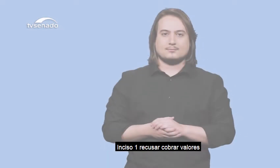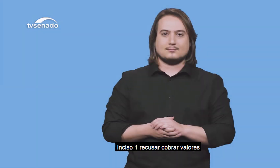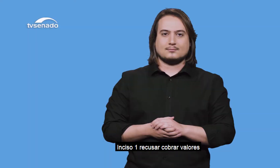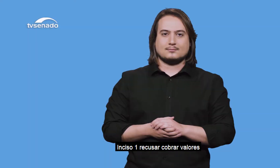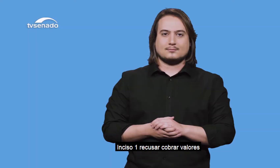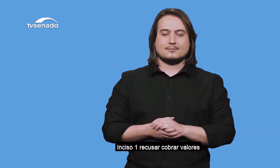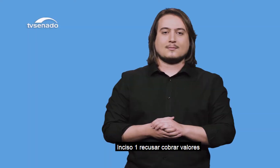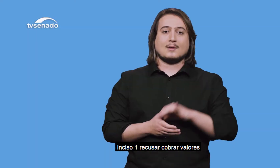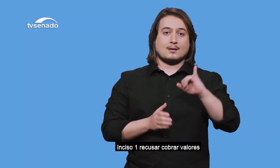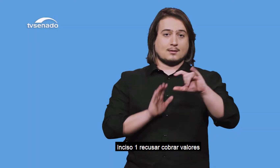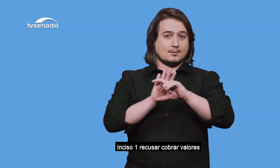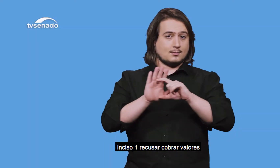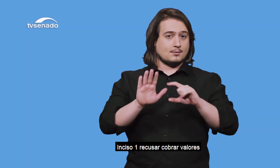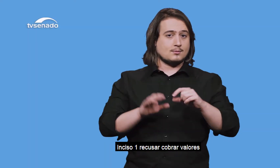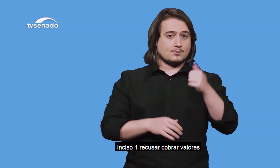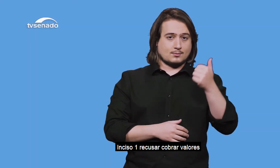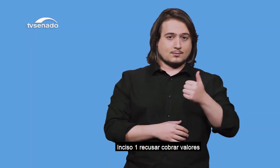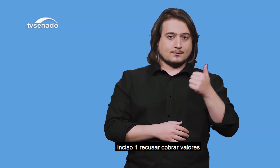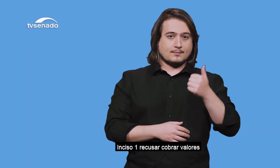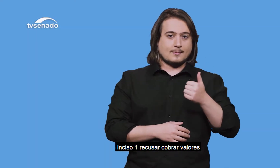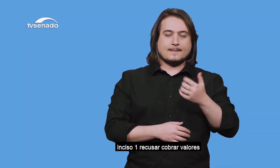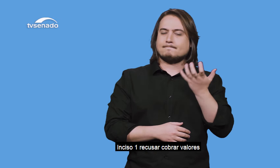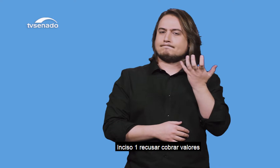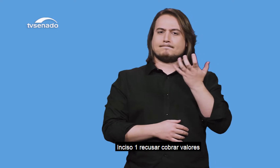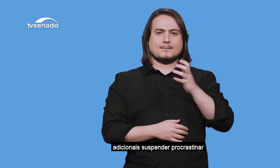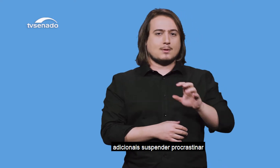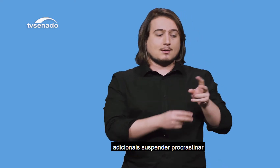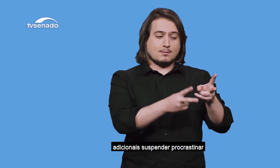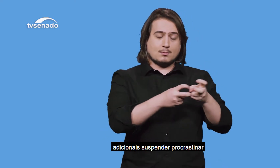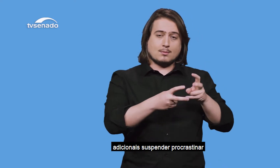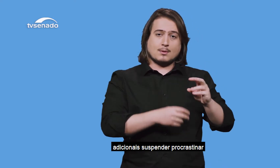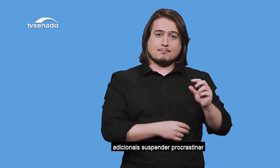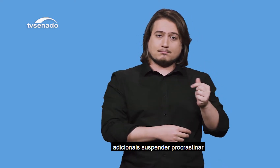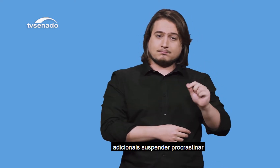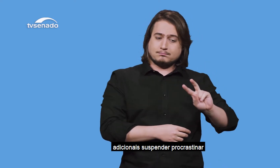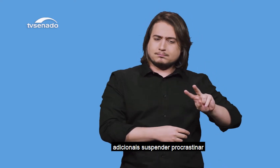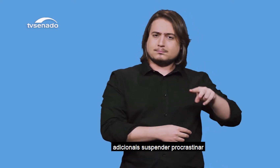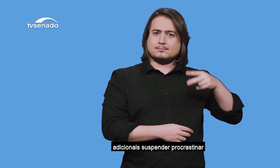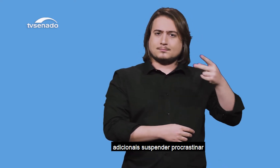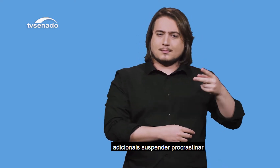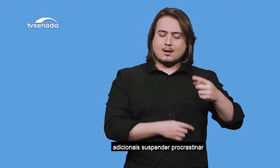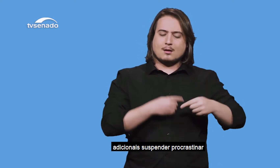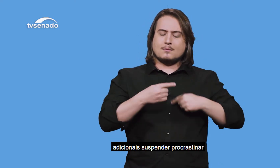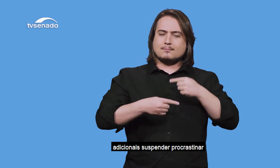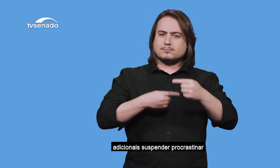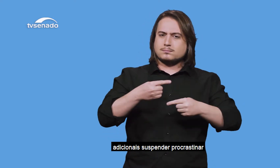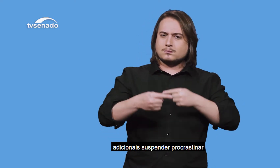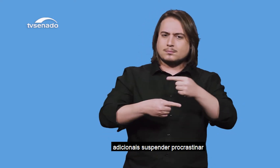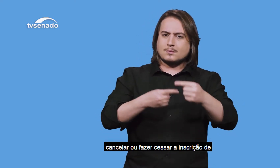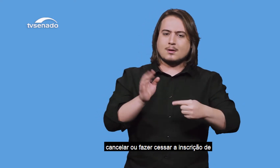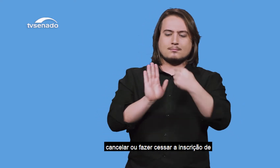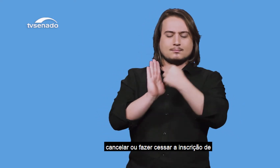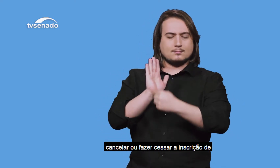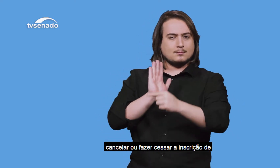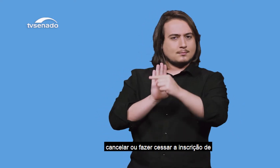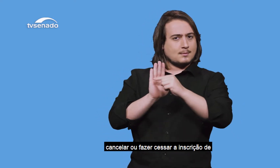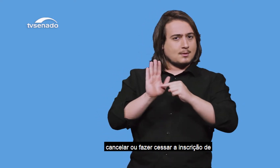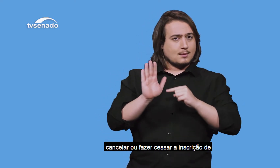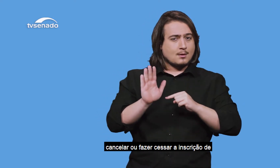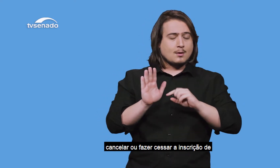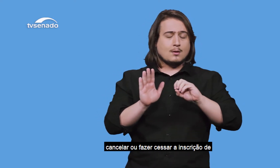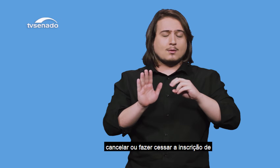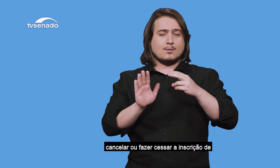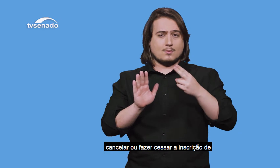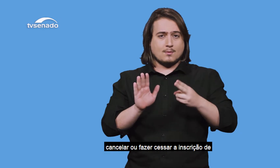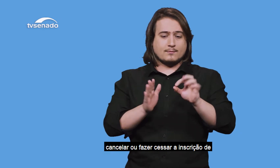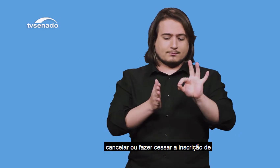o inciso 1 recusar cobrar valores adicionais suspender procrastinar cancelar ou